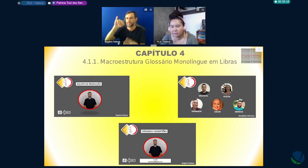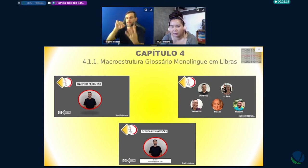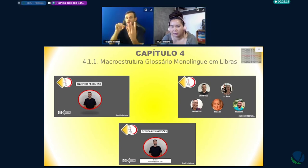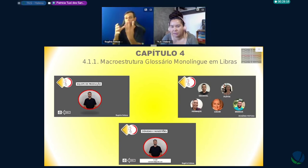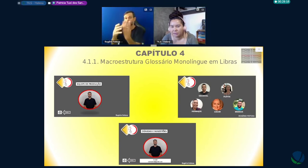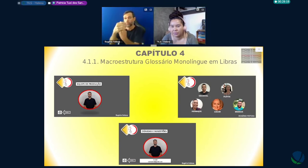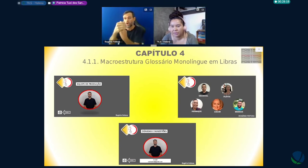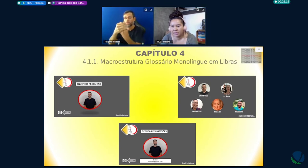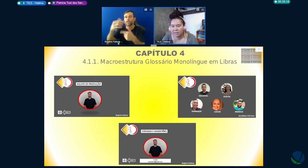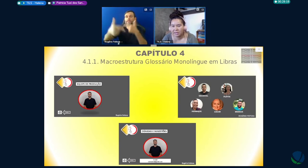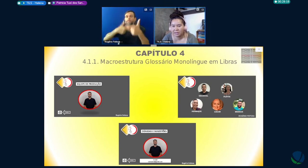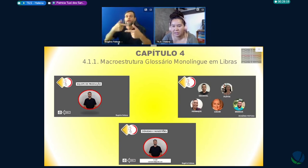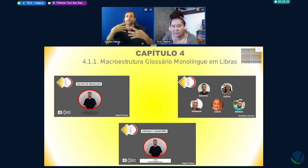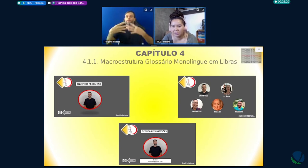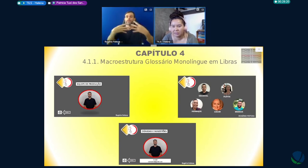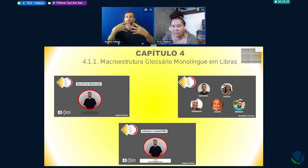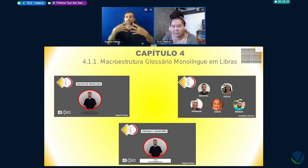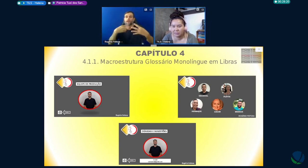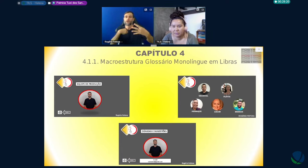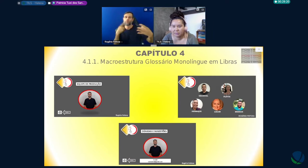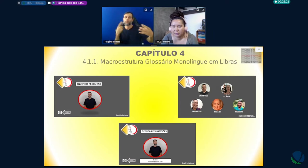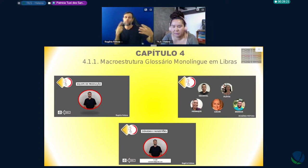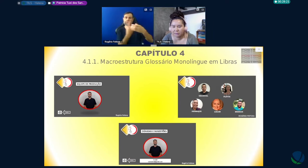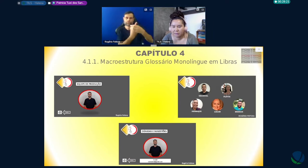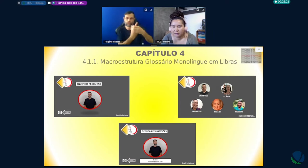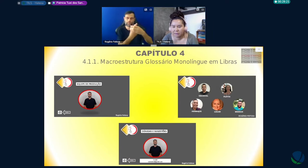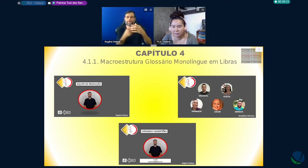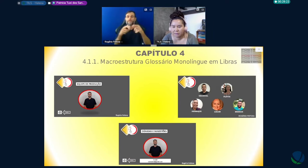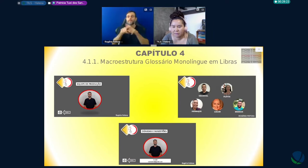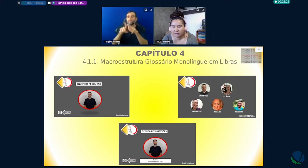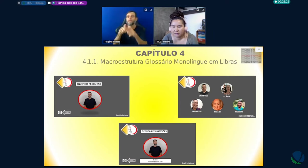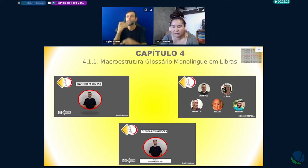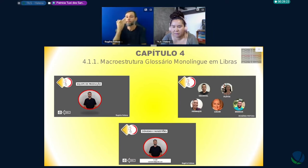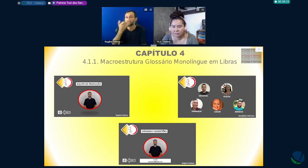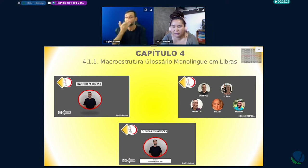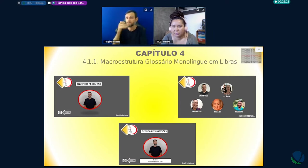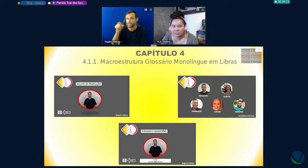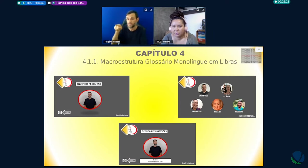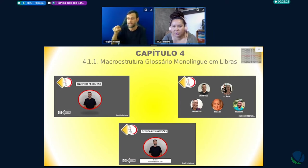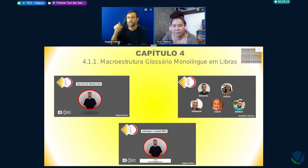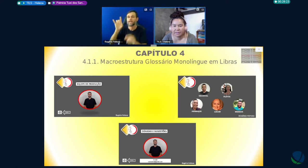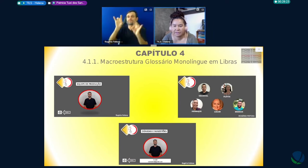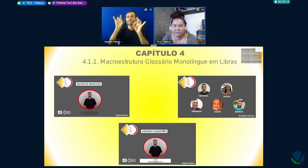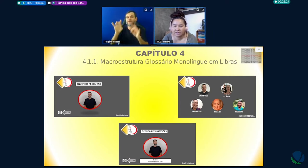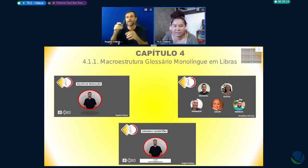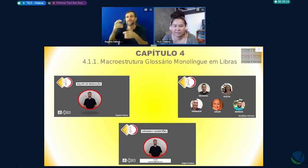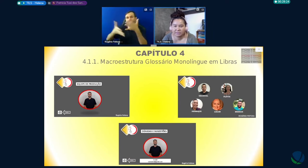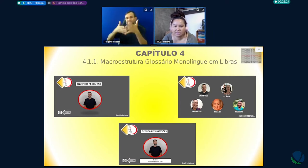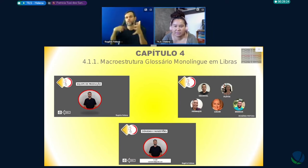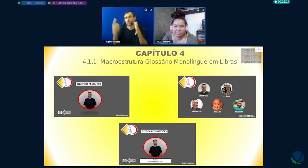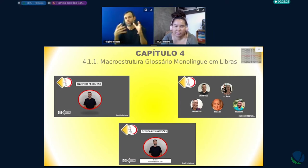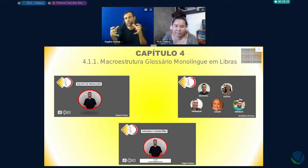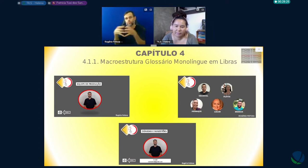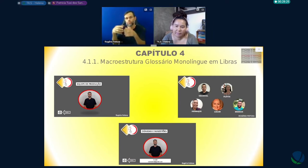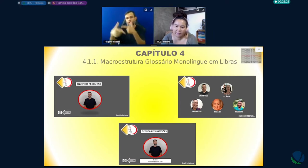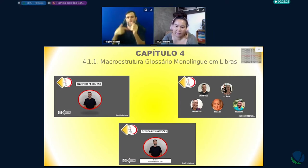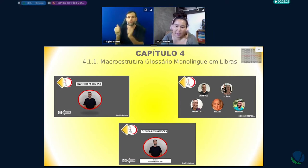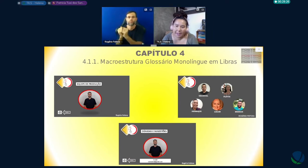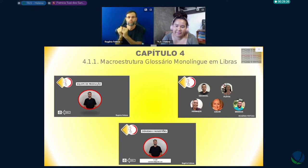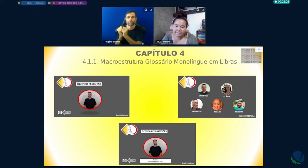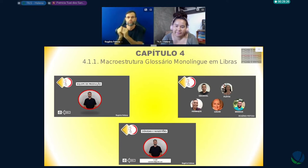Henrique. O Henrique. E Messias. E também e o Messias.